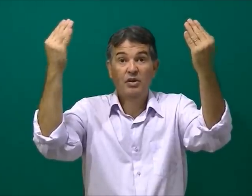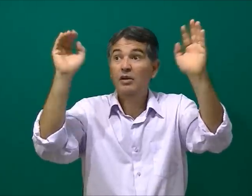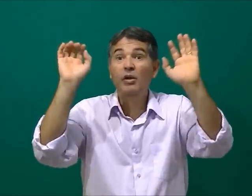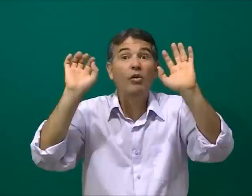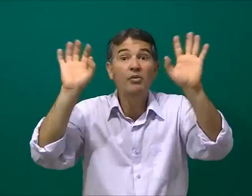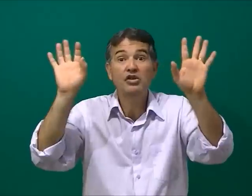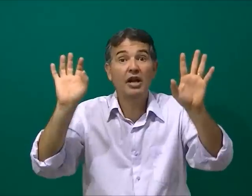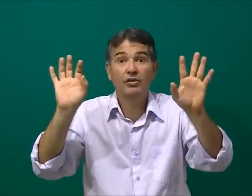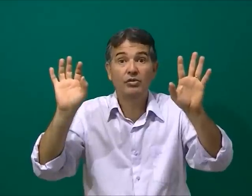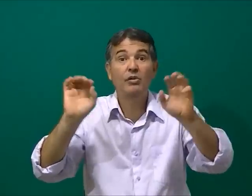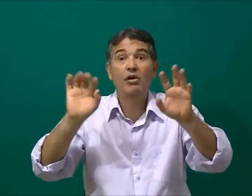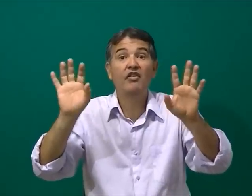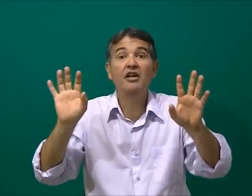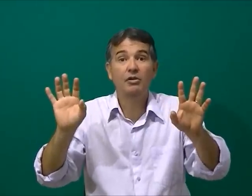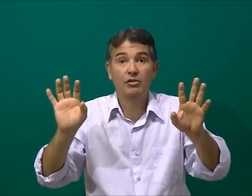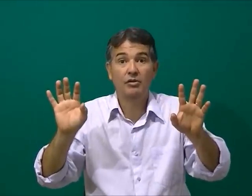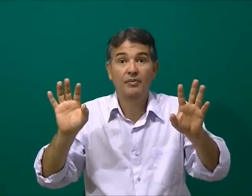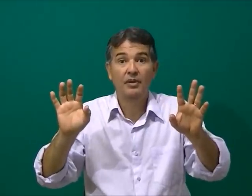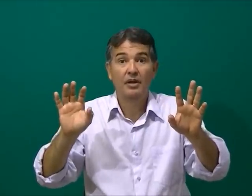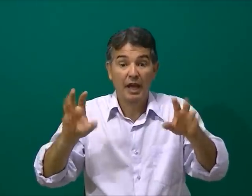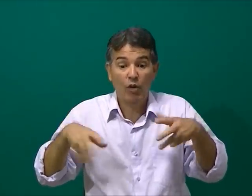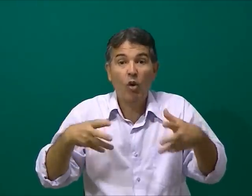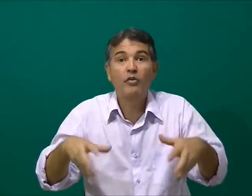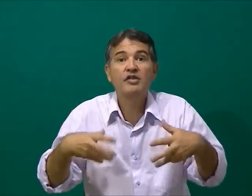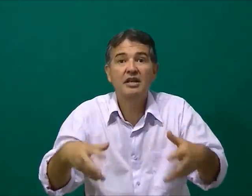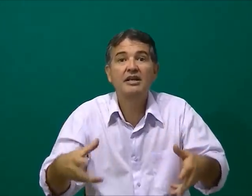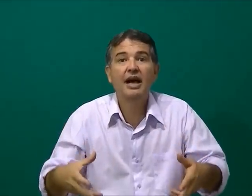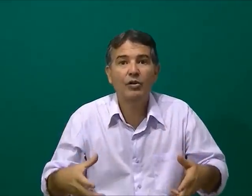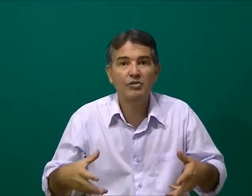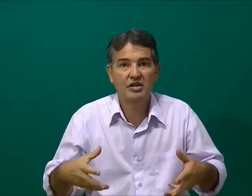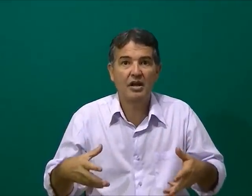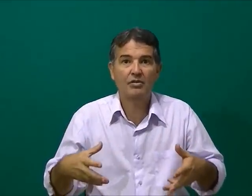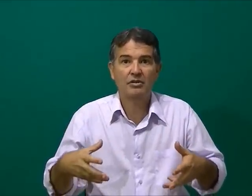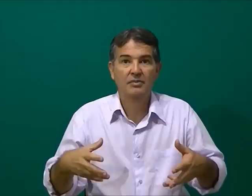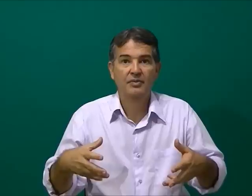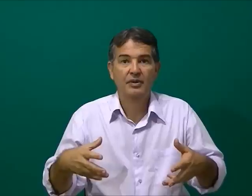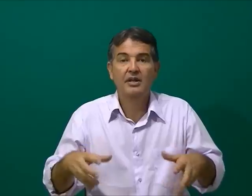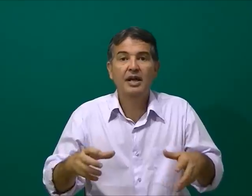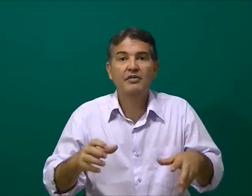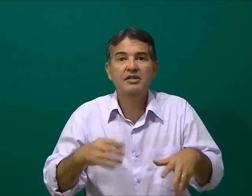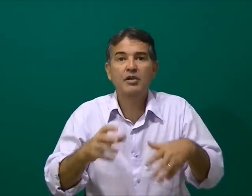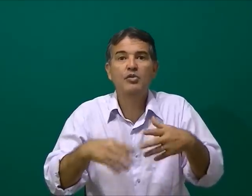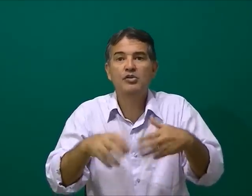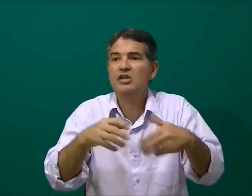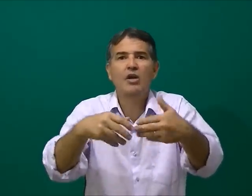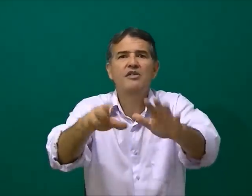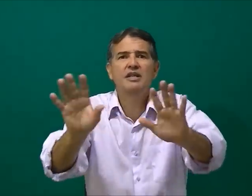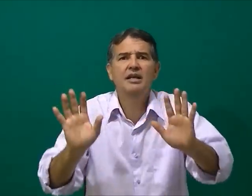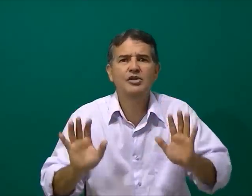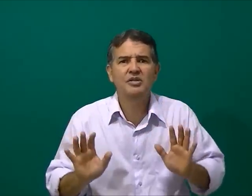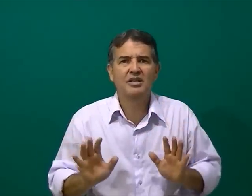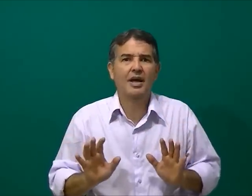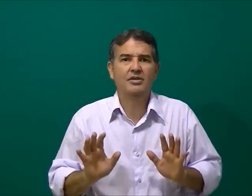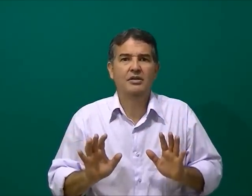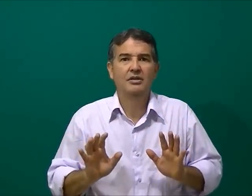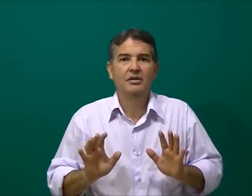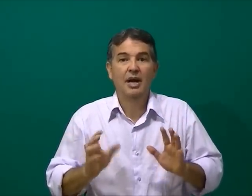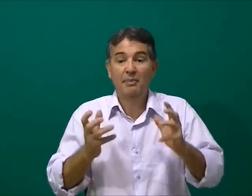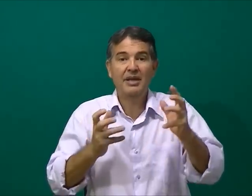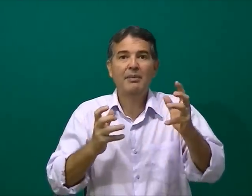não é o objeto, não é o veículo, é como você lidar com o sinal. E daí você usa o sinal que você tem na sua cidade. Aprenda